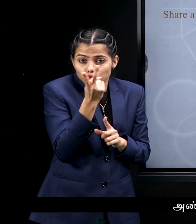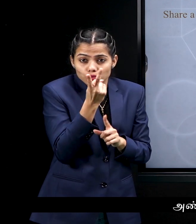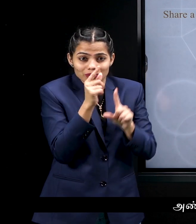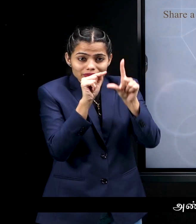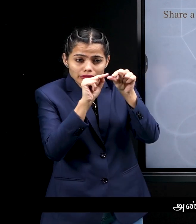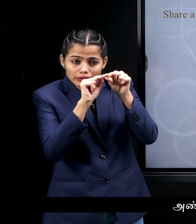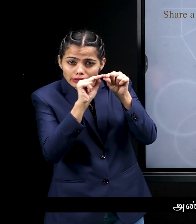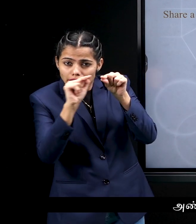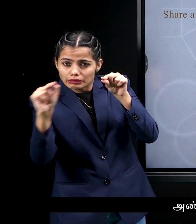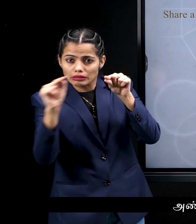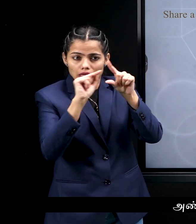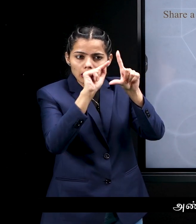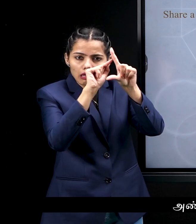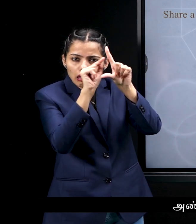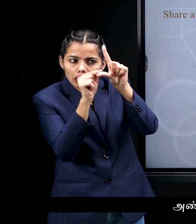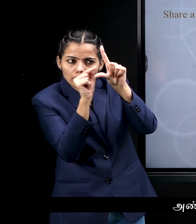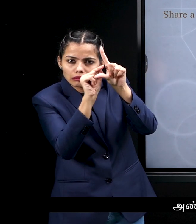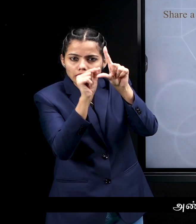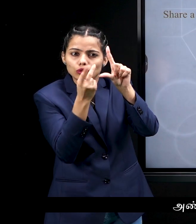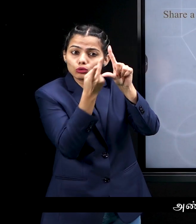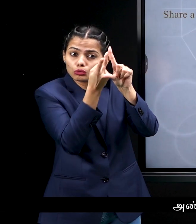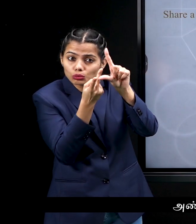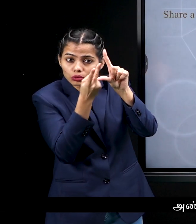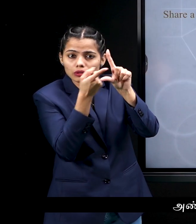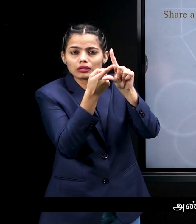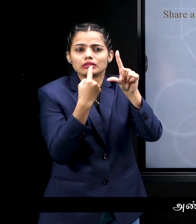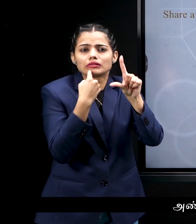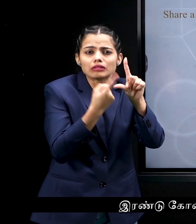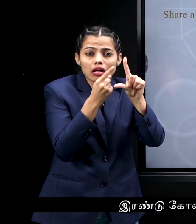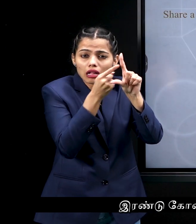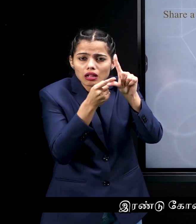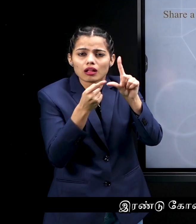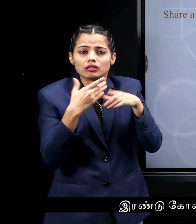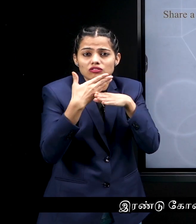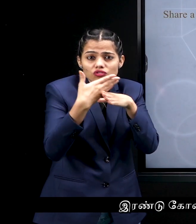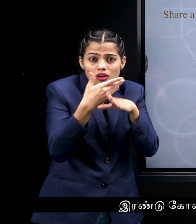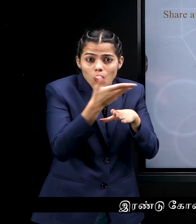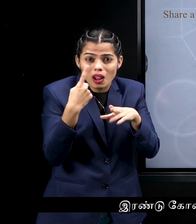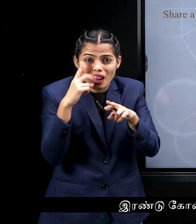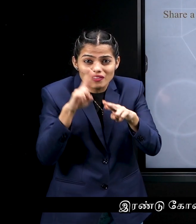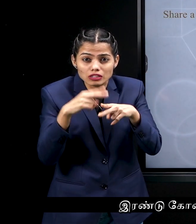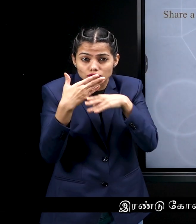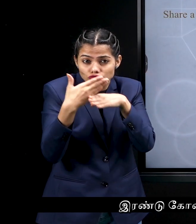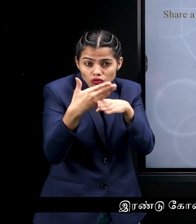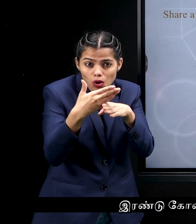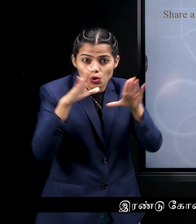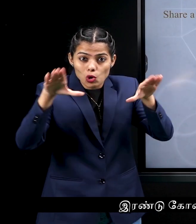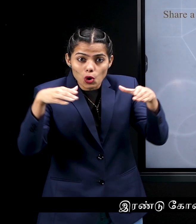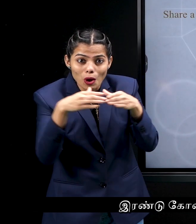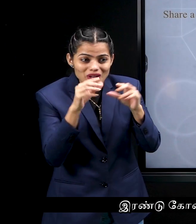அண்டை கோணங்கள் என்றால் என்ன? இரண்டு கோணங்கள் ஒரு பொதுவான உச்சியை, பொதுவான பக்கத்தை பகிர்ந்து கொண்டால், அவை ஒன்றுடன்